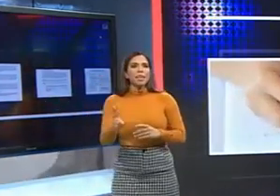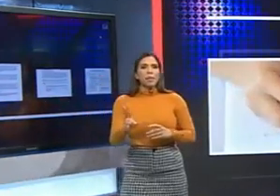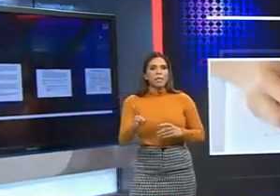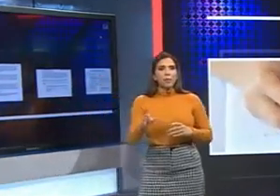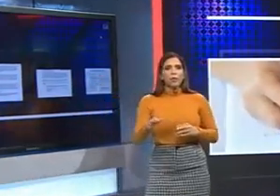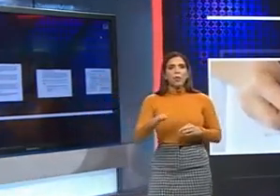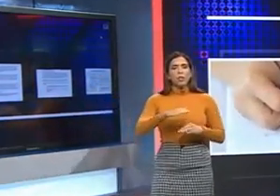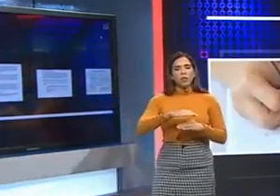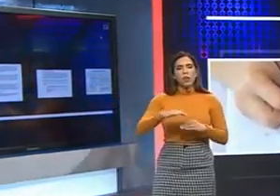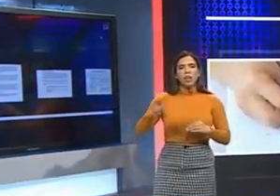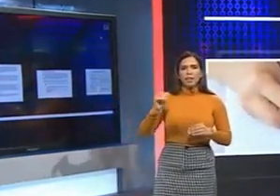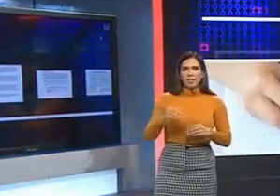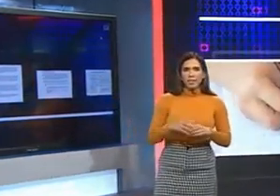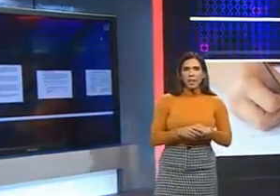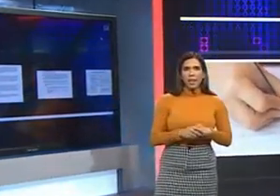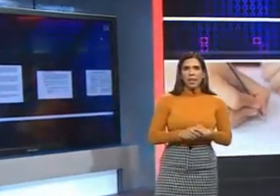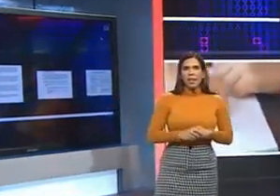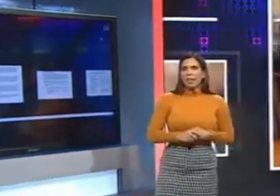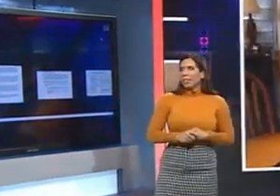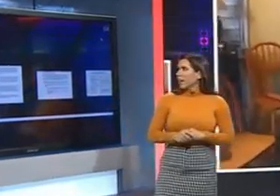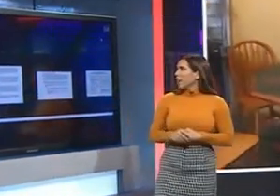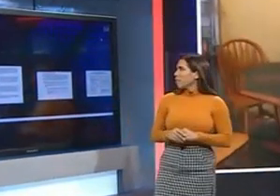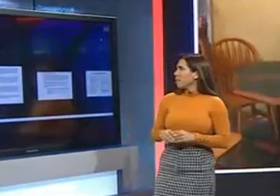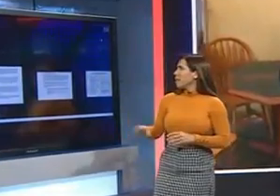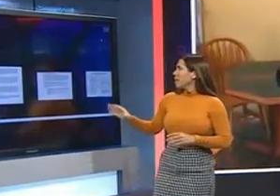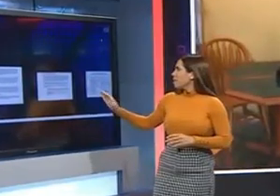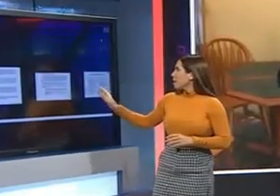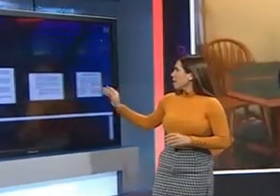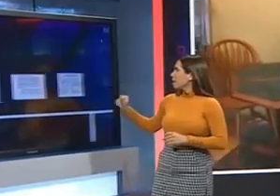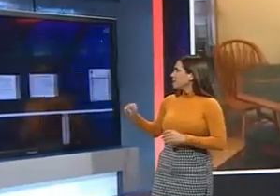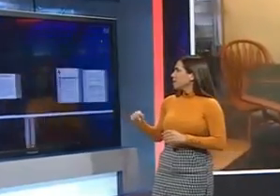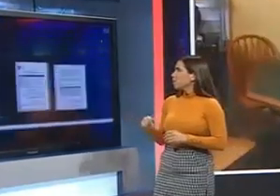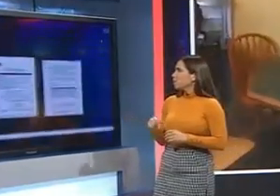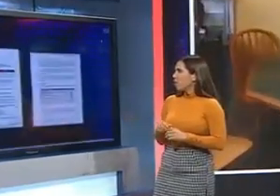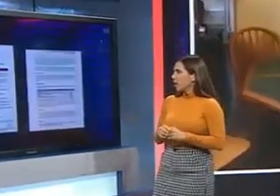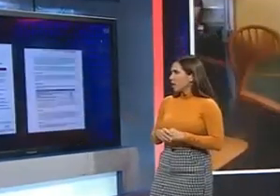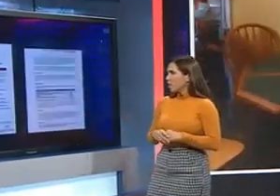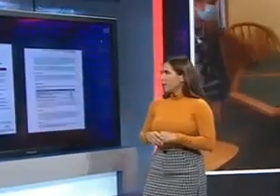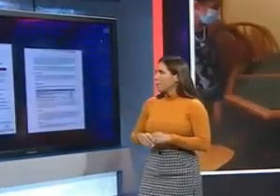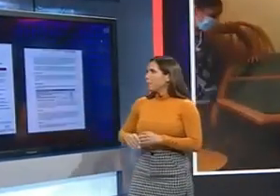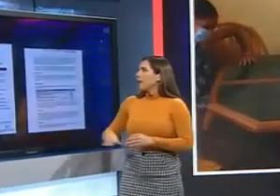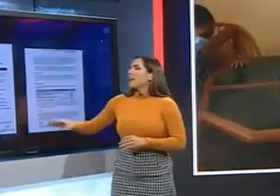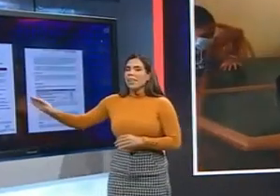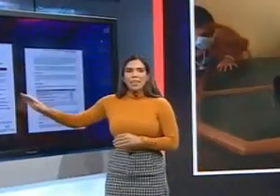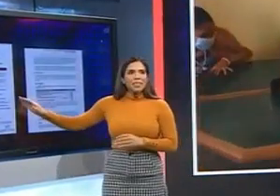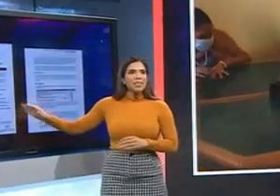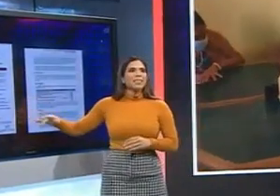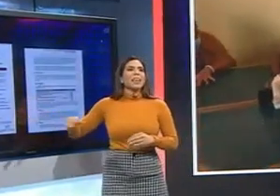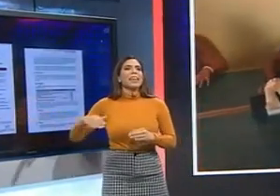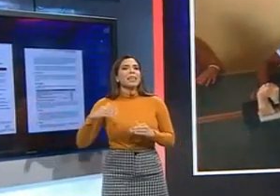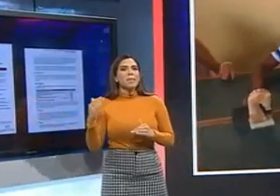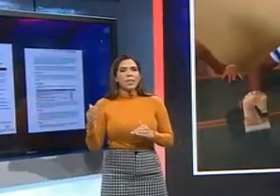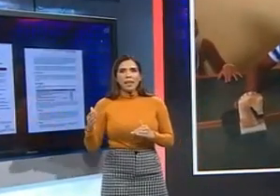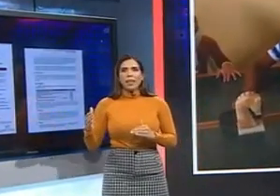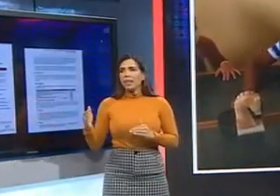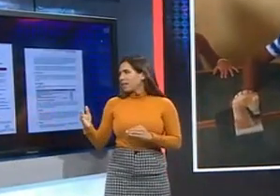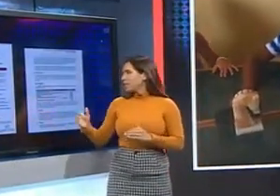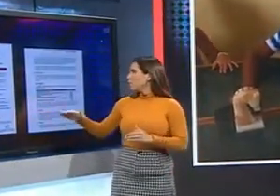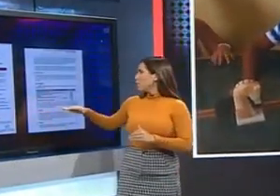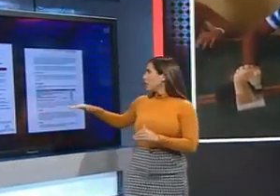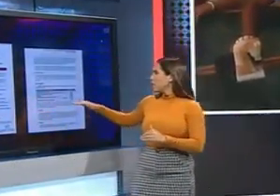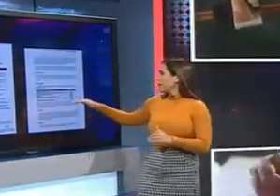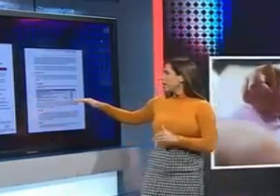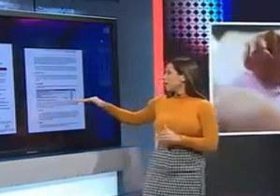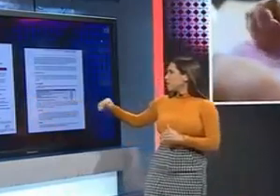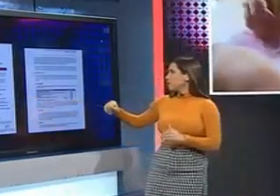así que el Departamento de Educación cancela este RFP y abre este segundo RFP. En este se elimina el